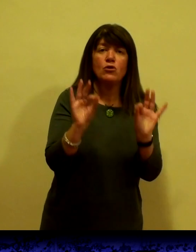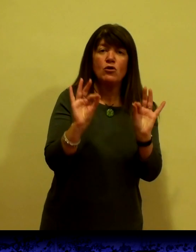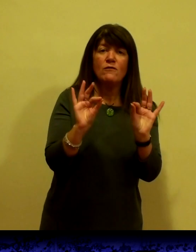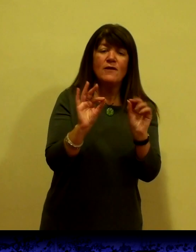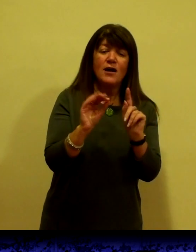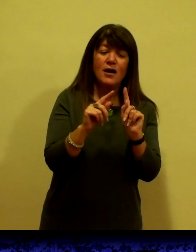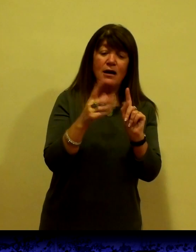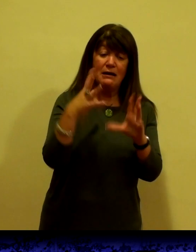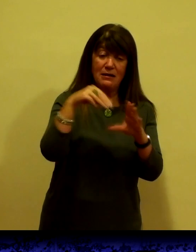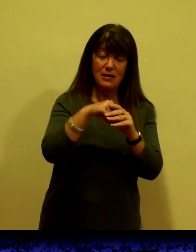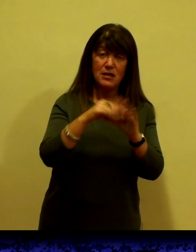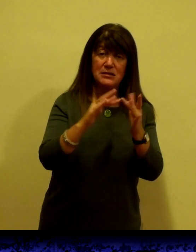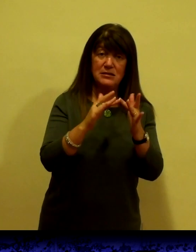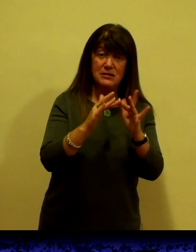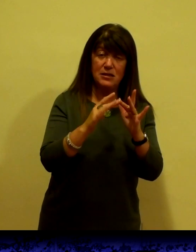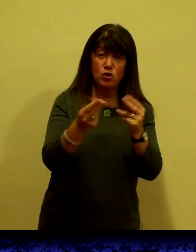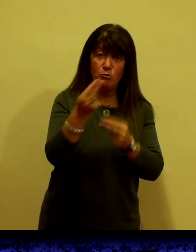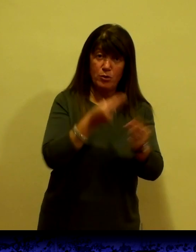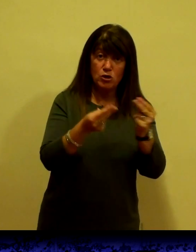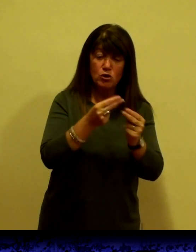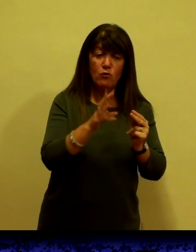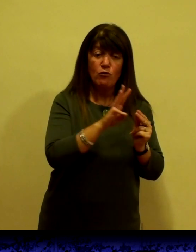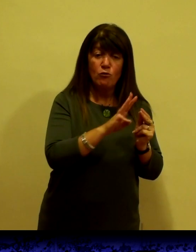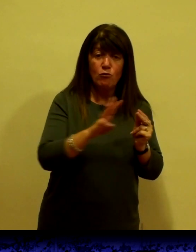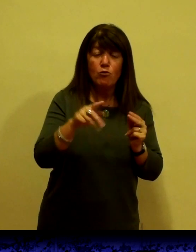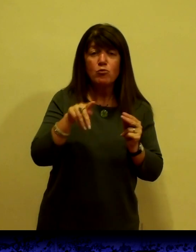del progetto